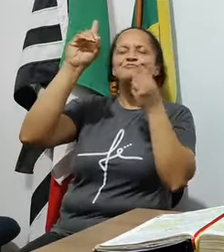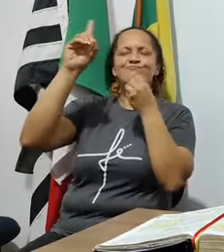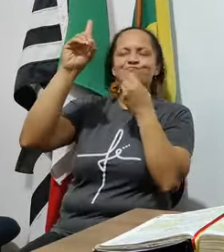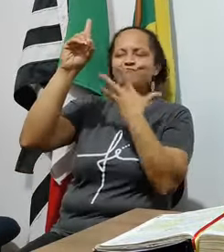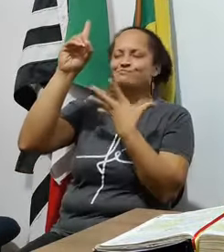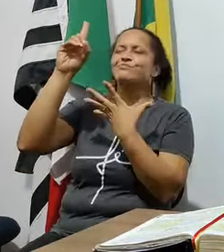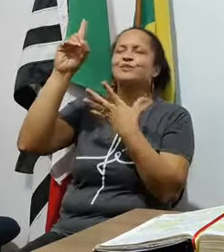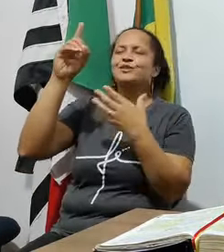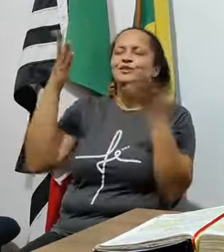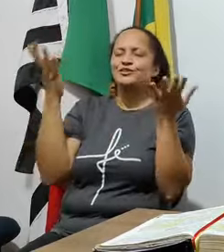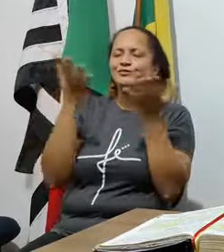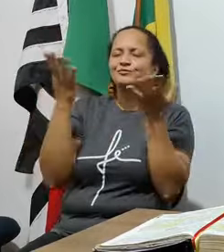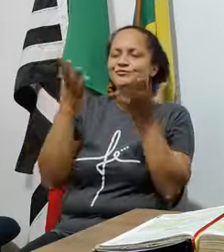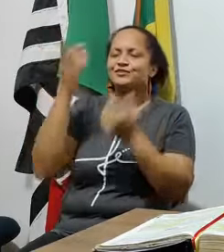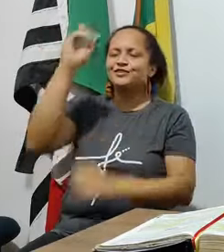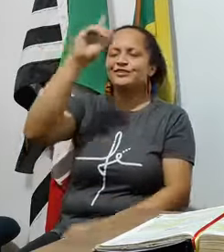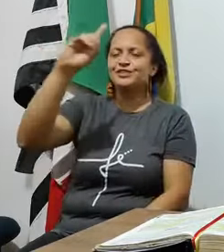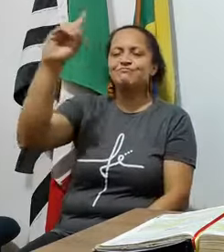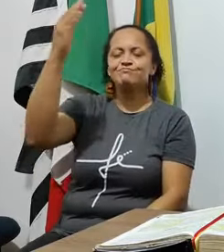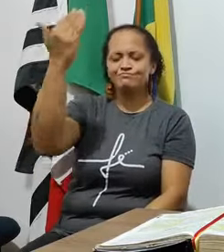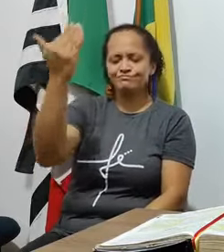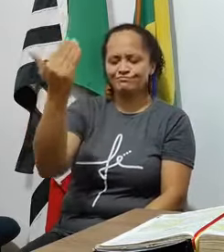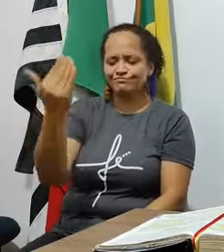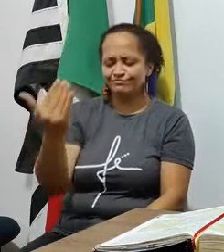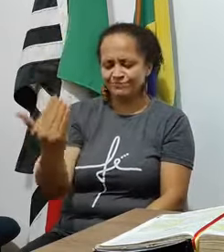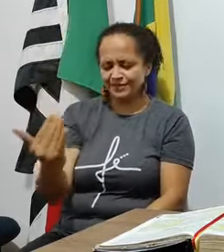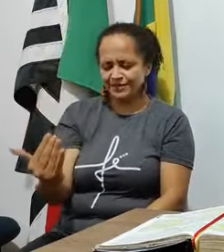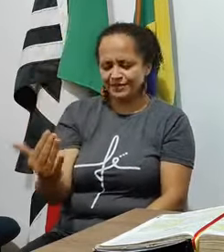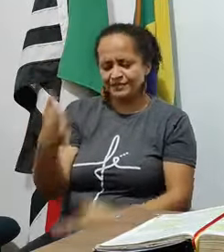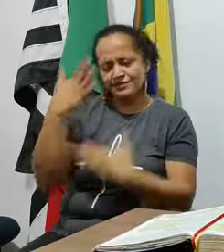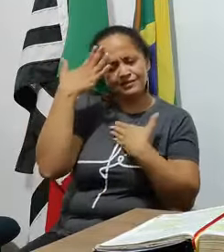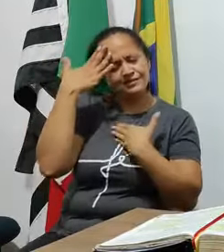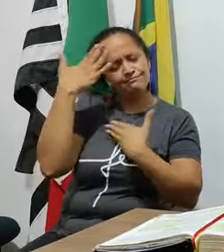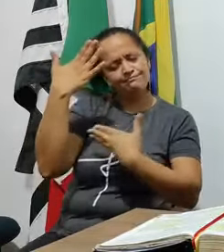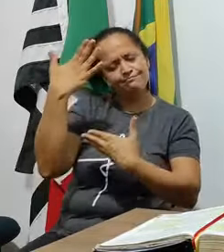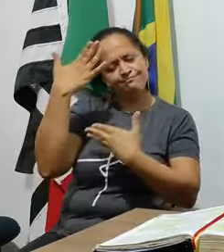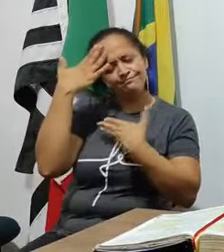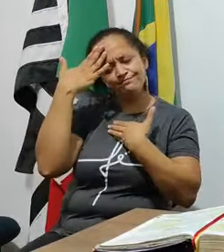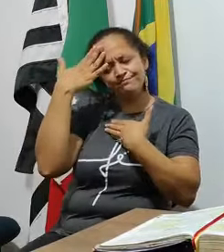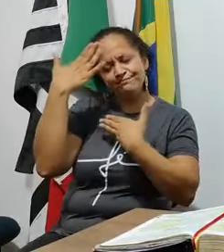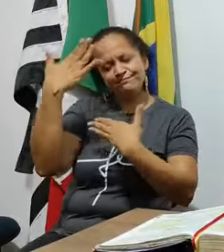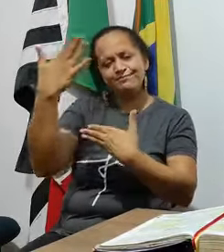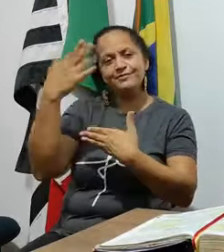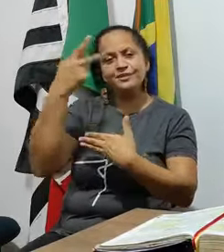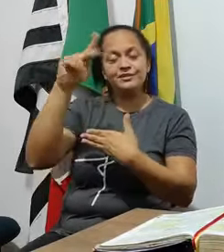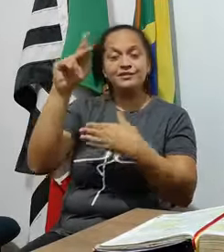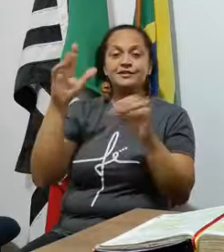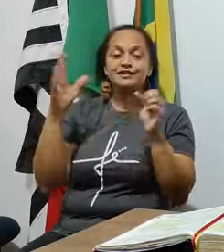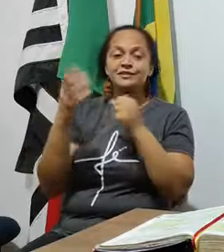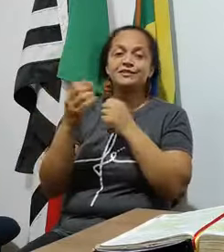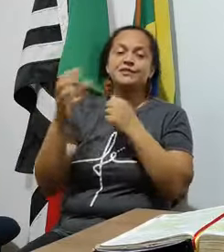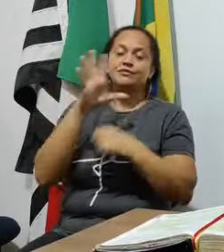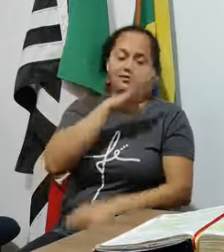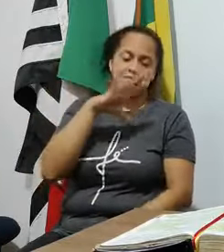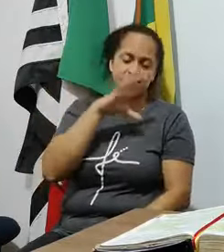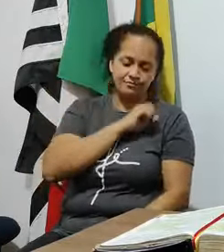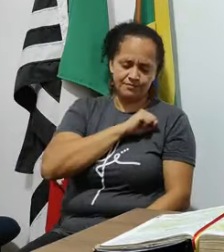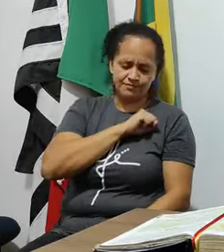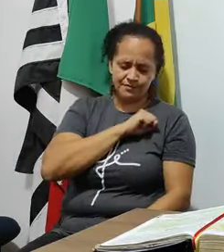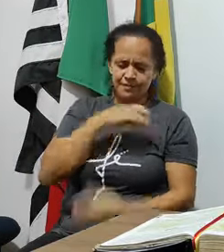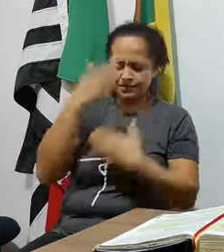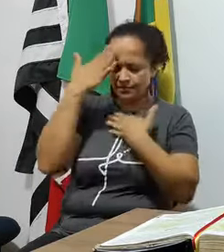santa e gloriosa presença para te agradecer, Senhor, te agradecer pelo teu grande amor, te